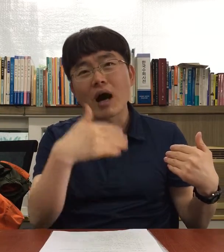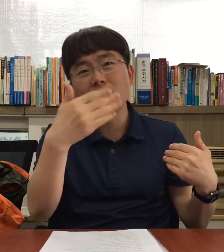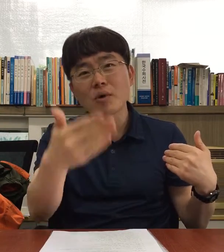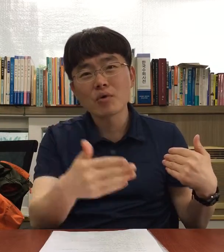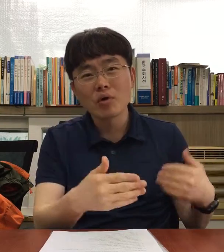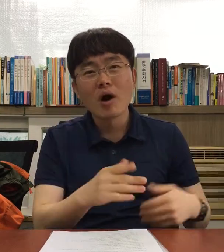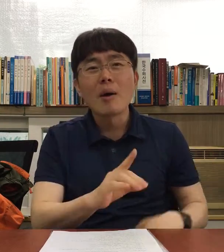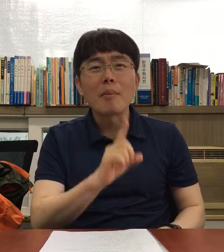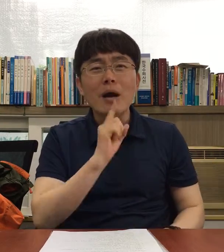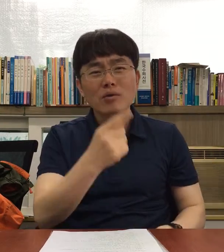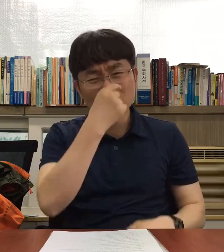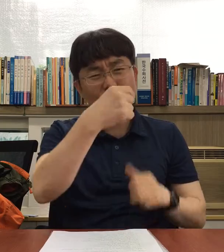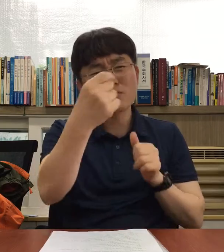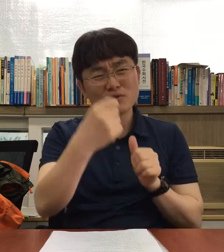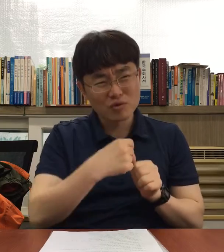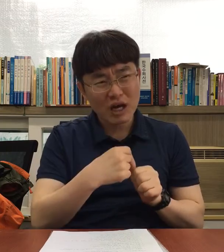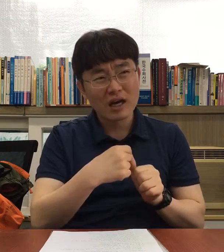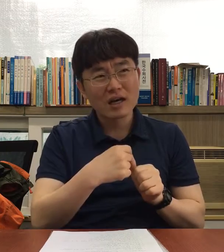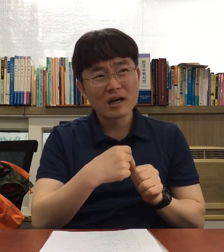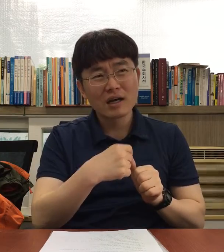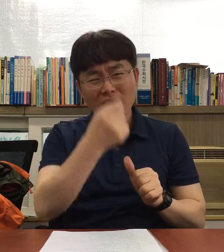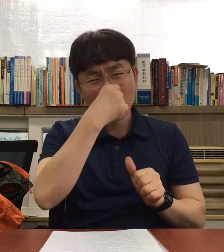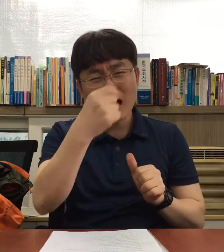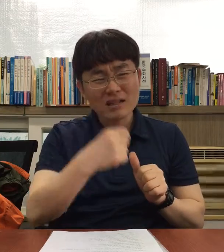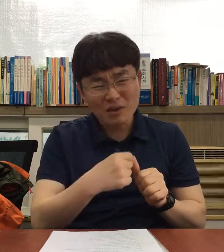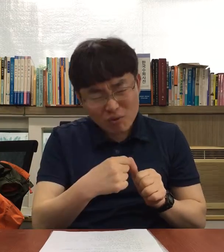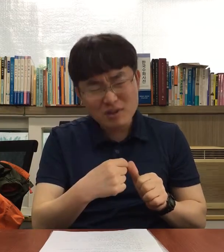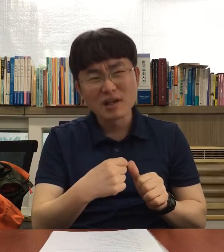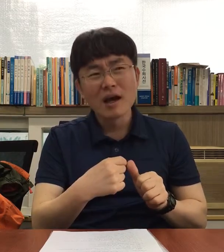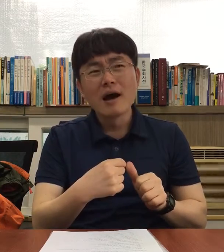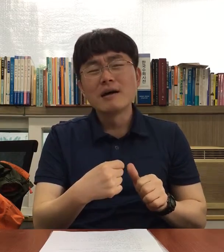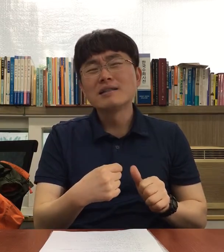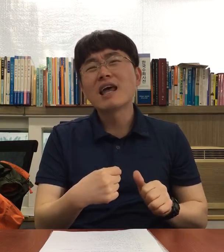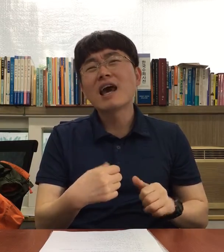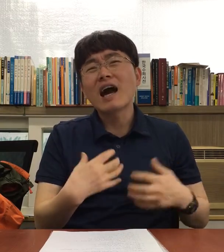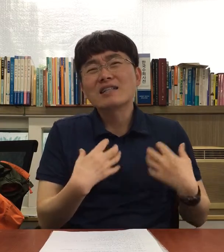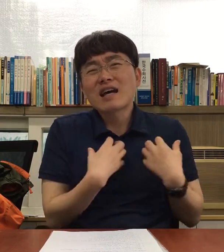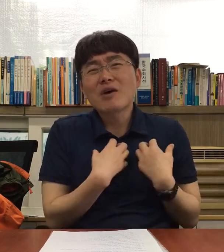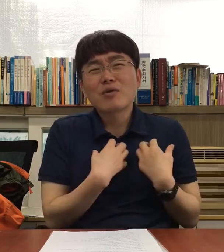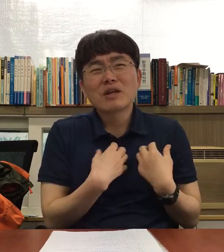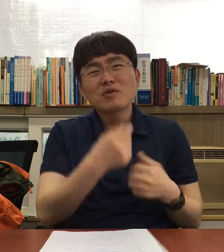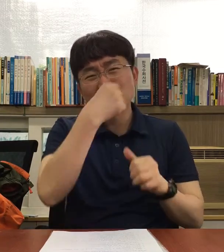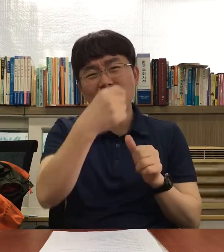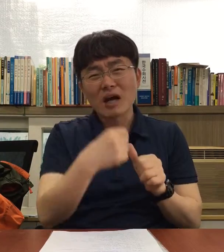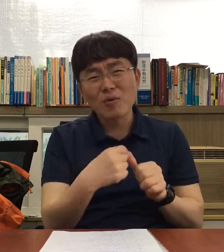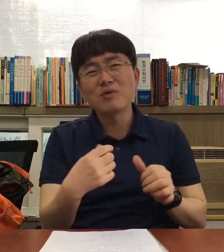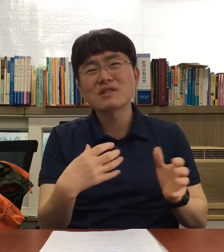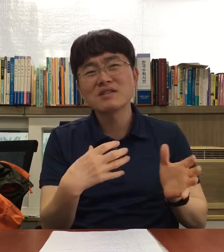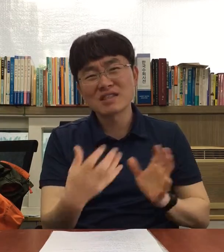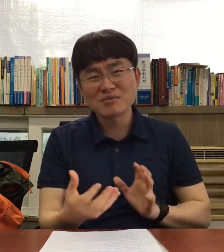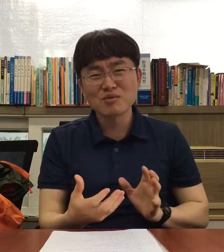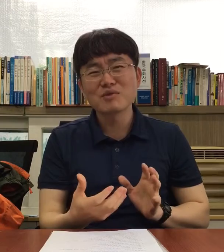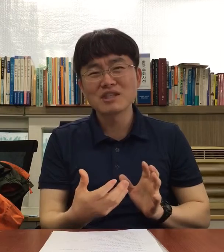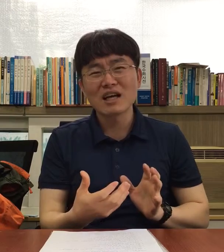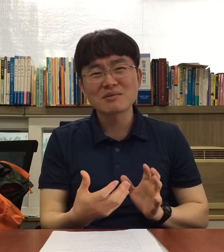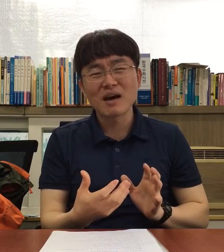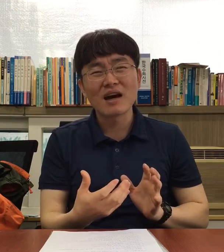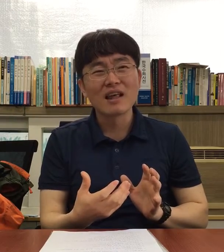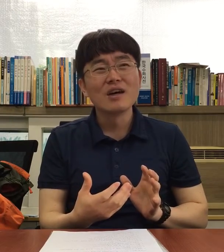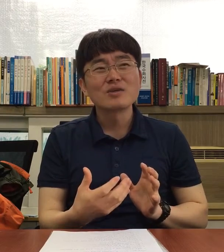과한 표현으로 말로 쫑크를 주거나 하거나 또는 내가 가장 갖고 이것도 지금 약간 콤플렉스를 찌르는 부분이긴 하지만